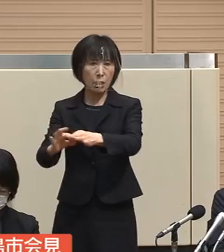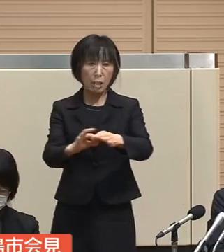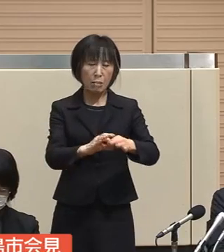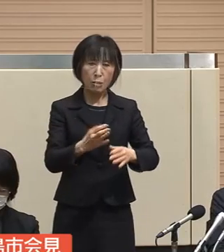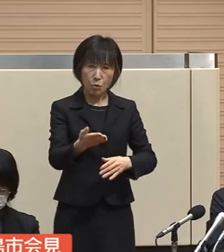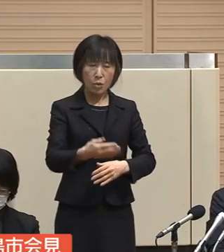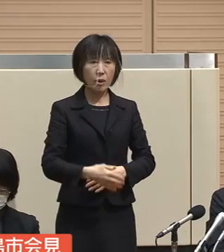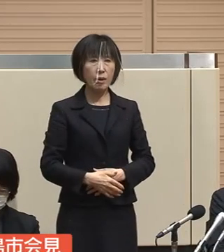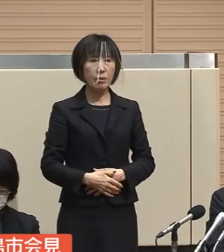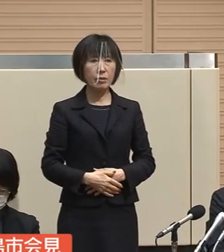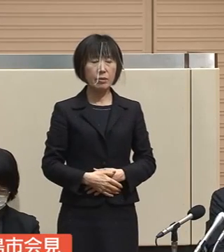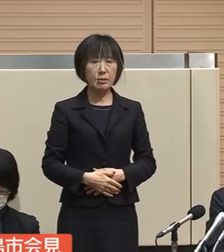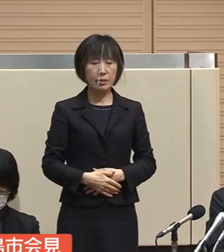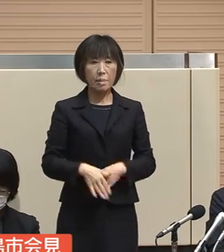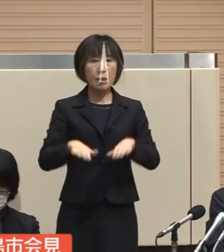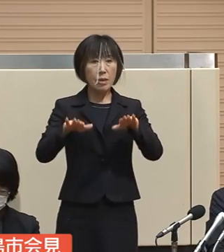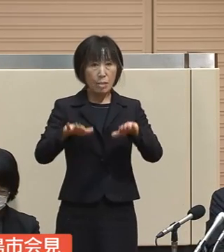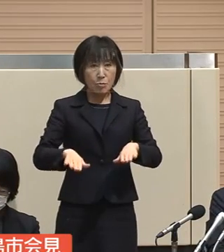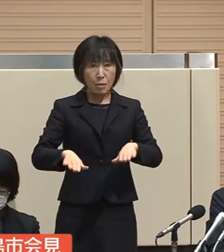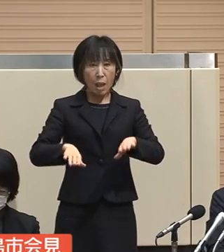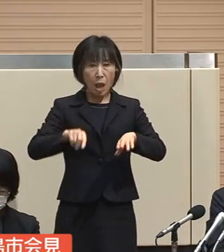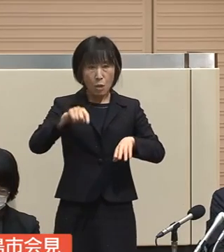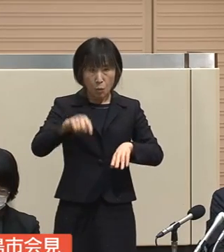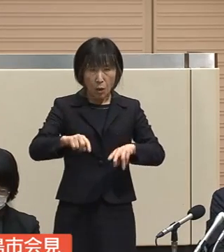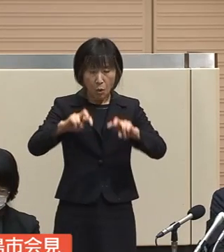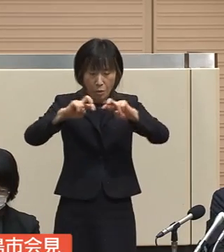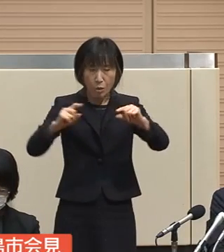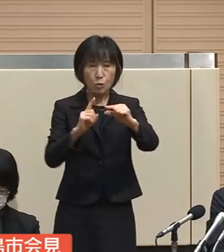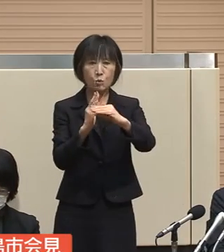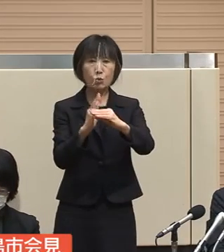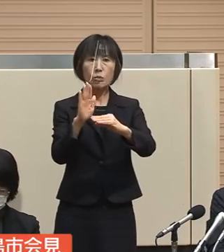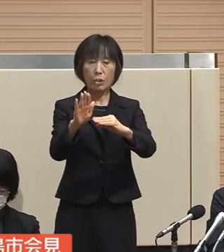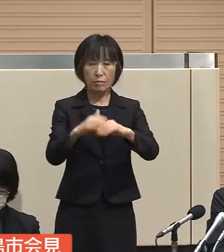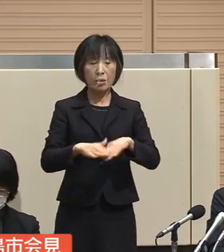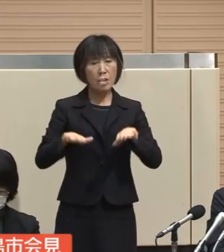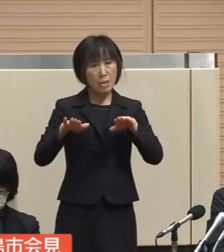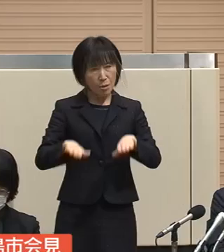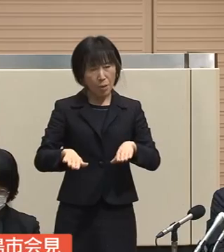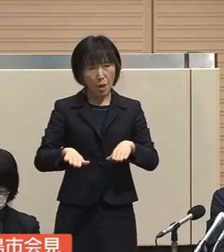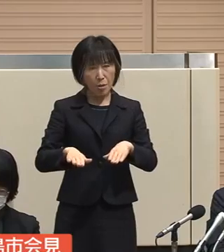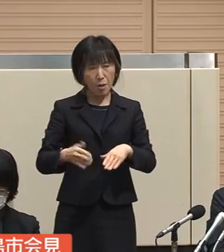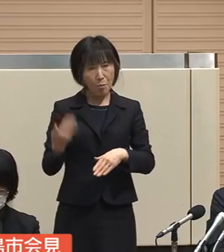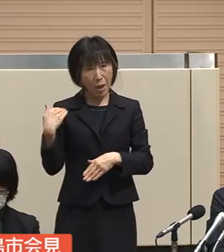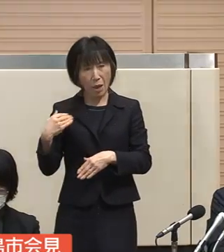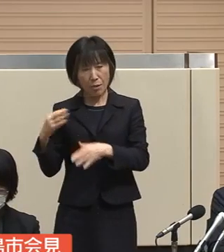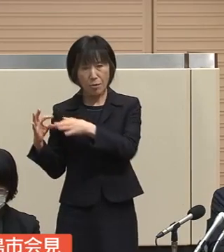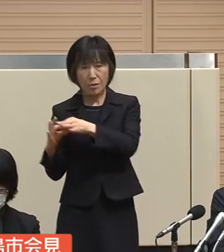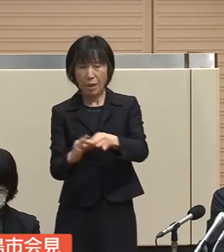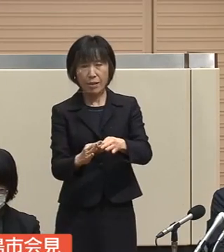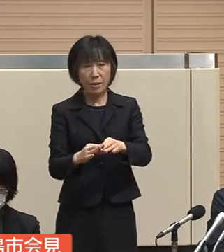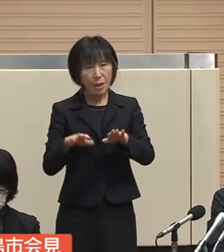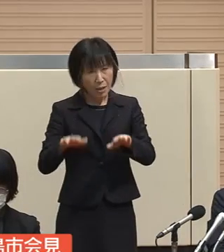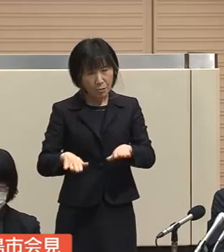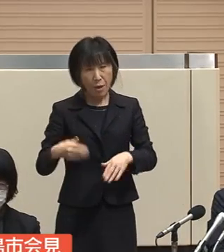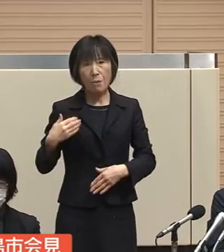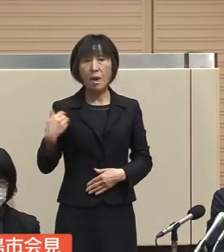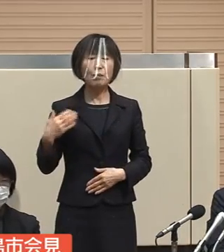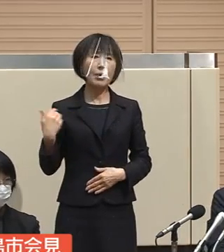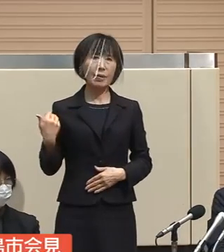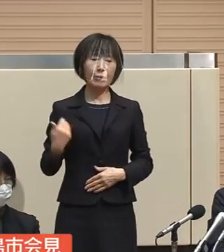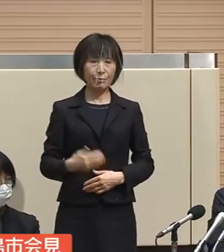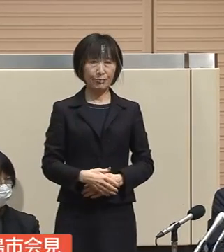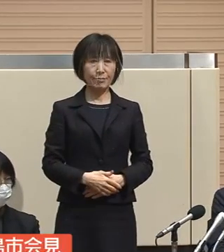そこをですね、まさに今調べているところです。はい、今のところはちょっとまだ分かりません。はい、